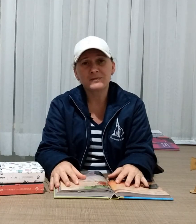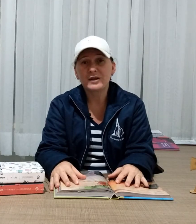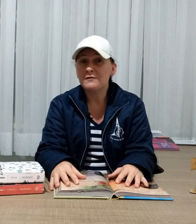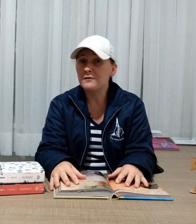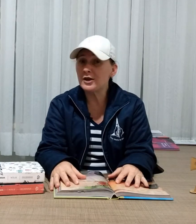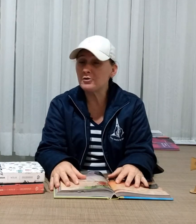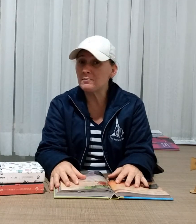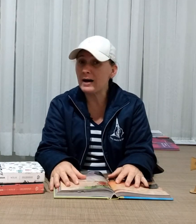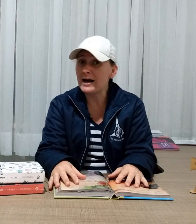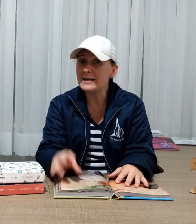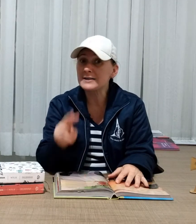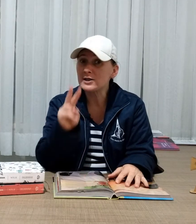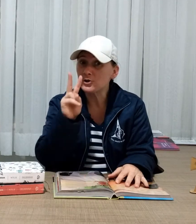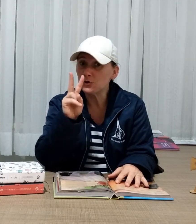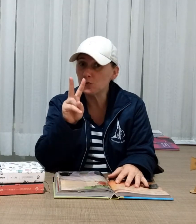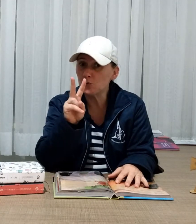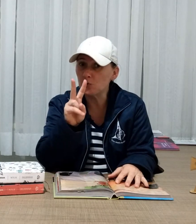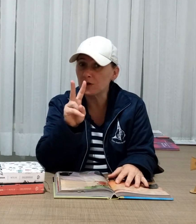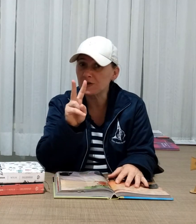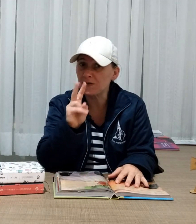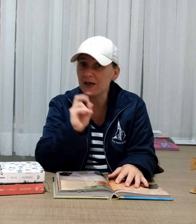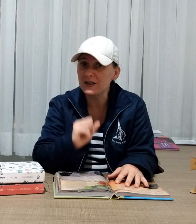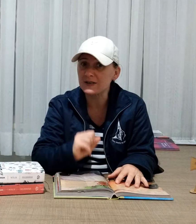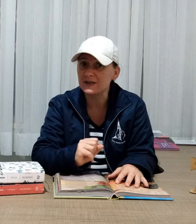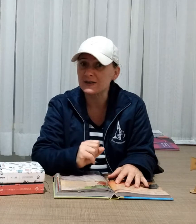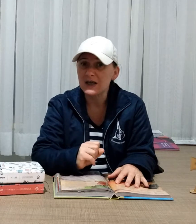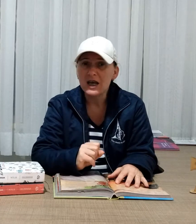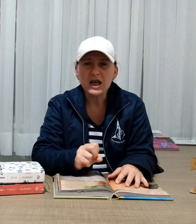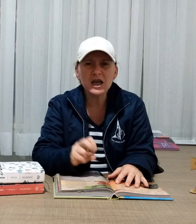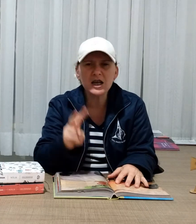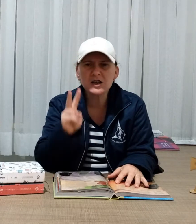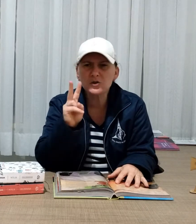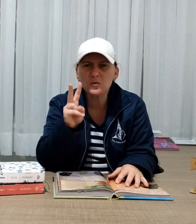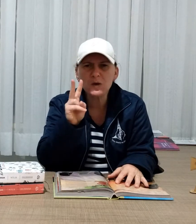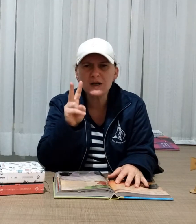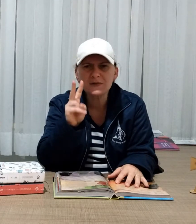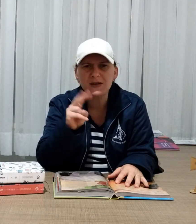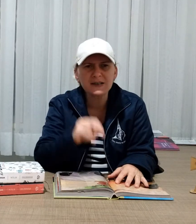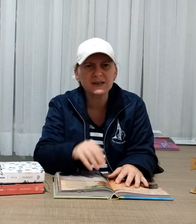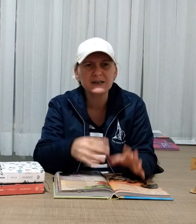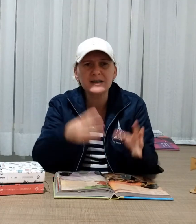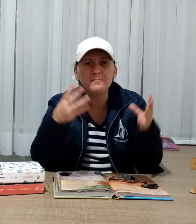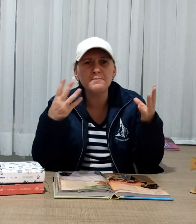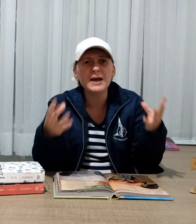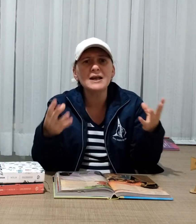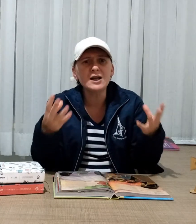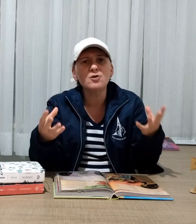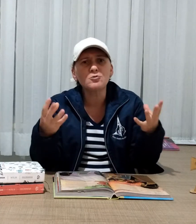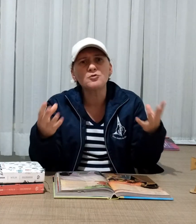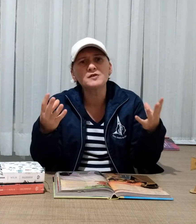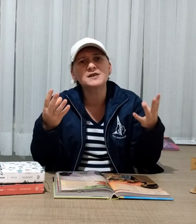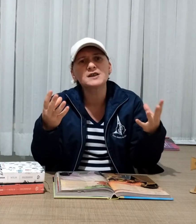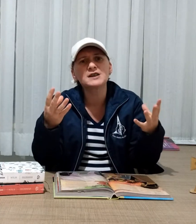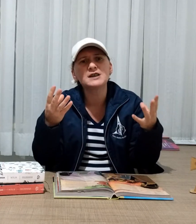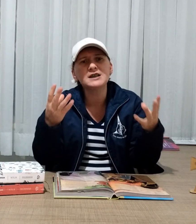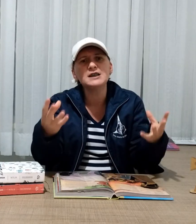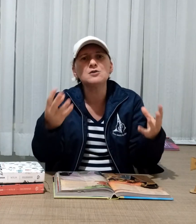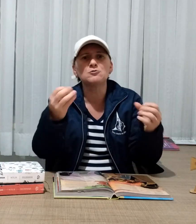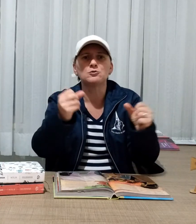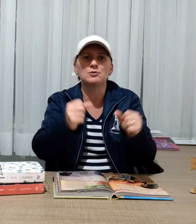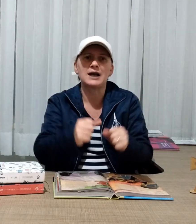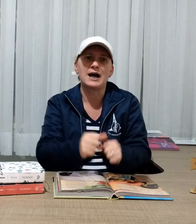vinha veio mais 2 vezes, e nas 2 vezes também não